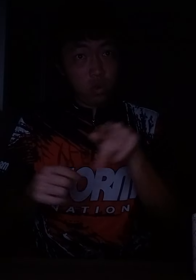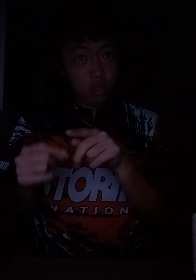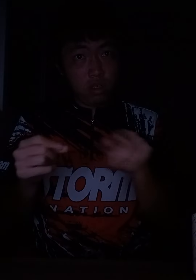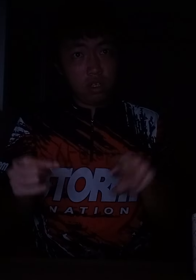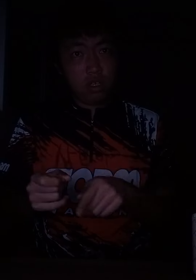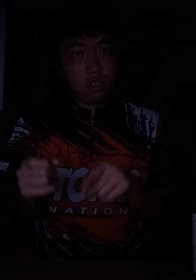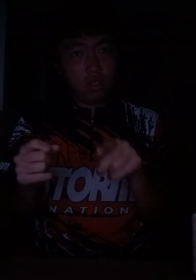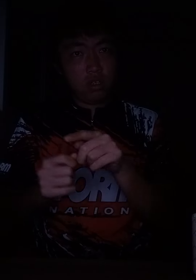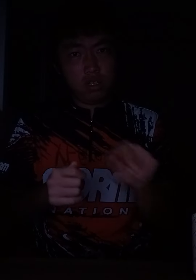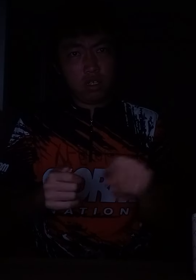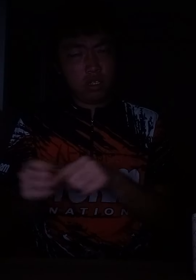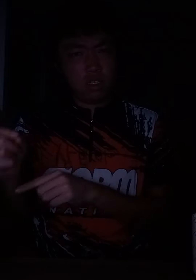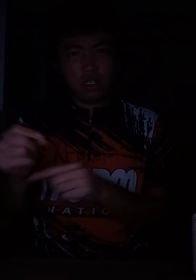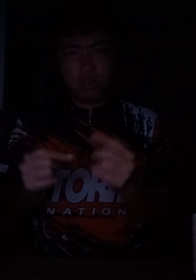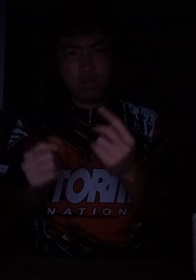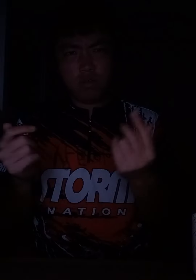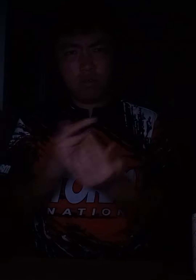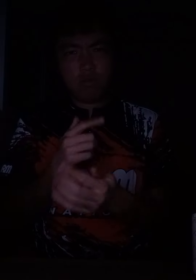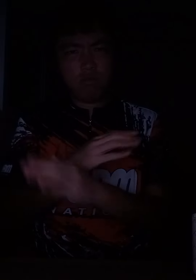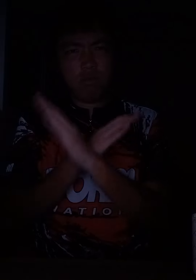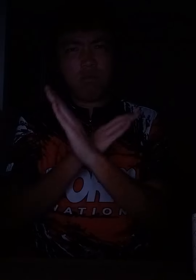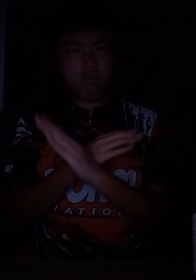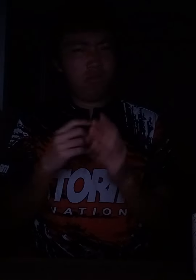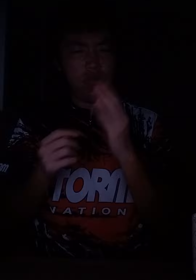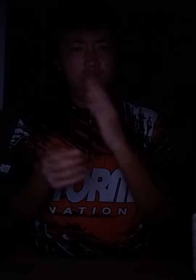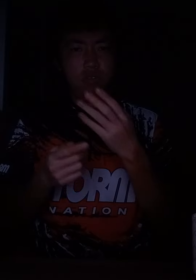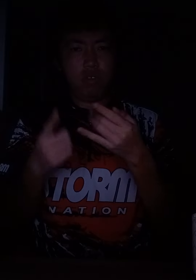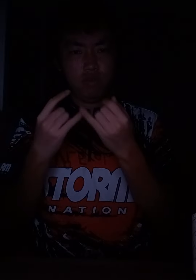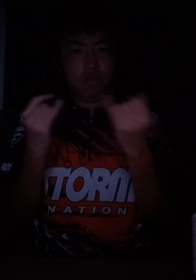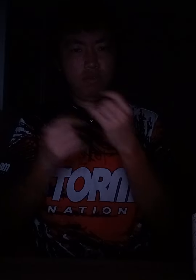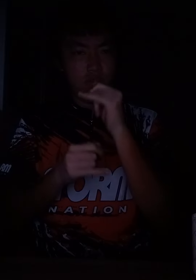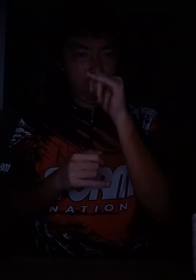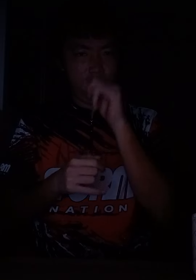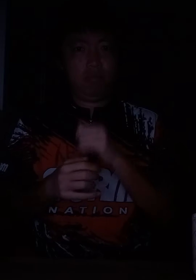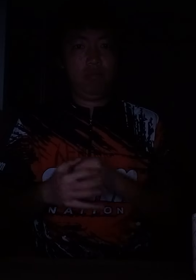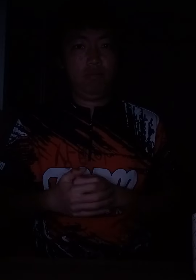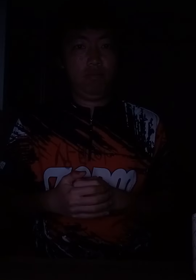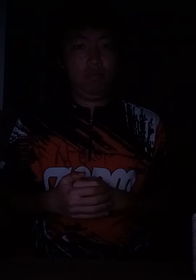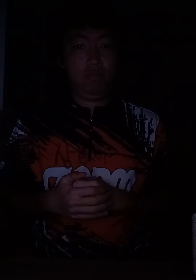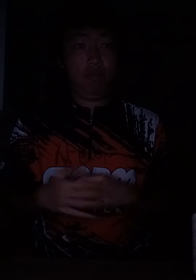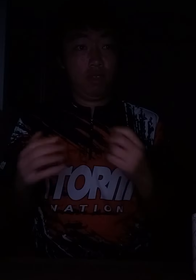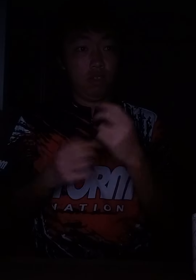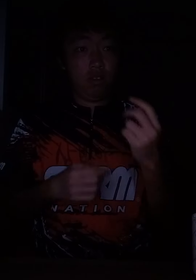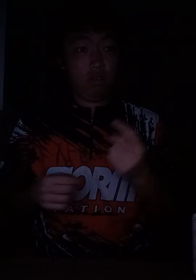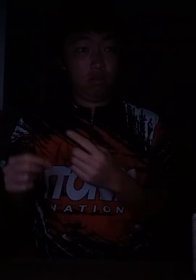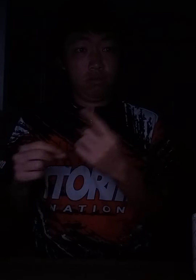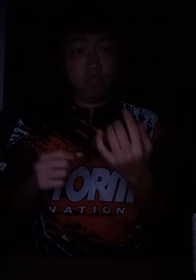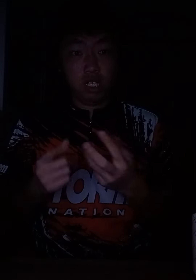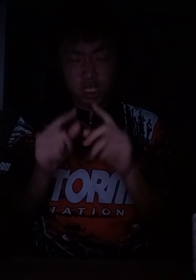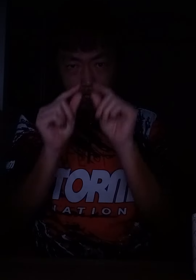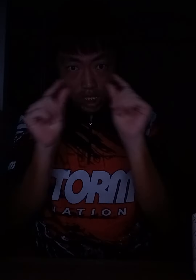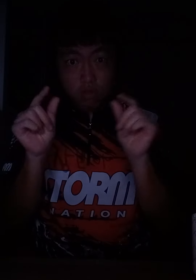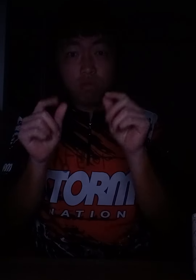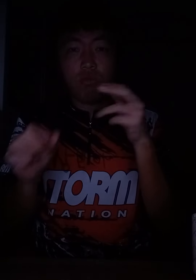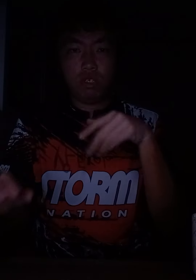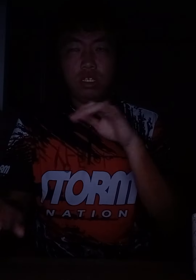주차장에 내려가는 등 무리한 이동은 오히려 더 큰 사고를 부를 수 있습니다. 과전류가 흘려서 정전이 됐다라고 볼 수 있는 확률이